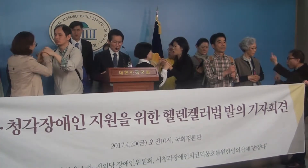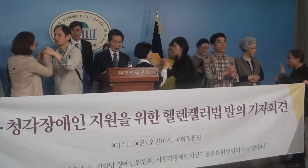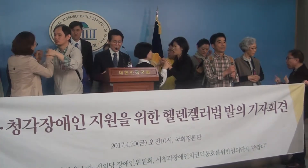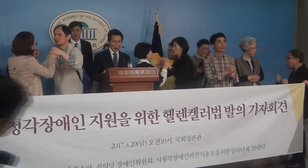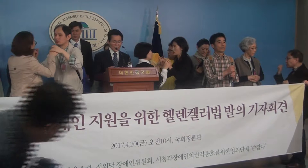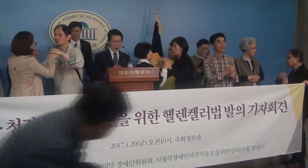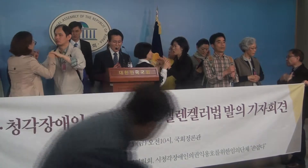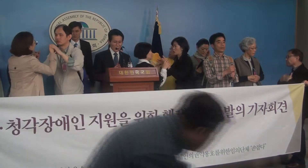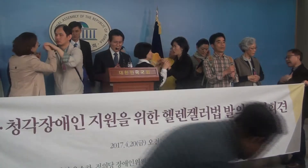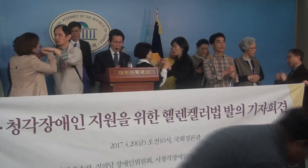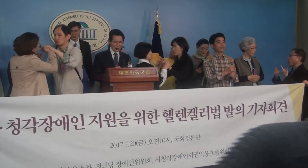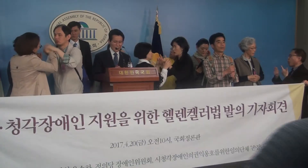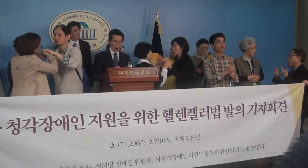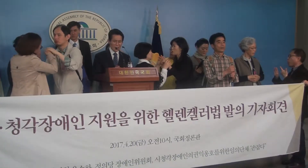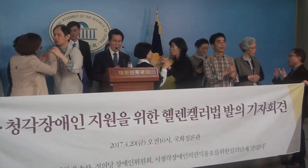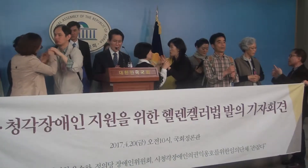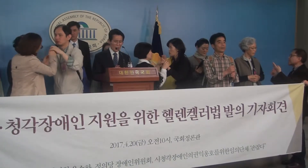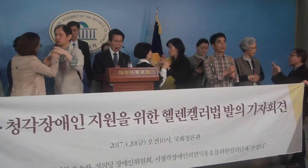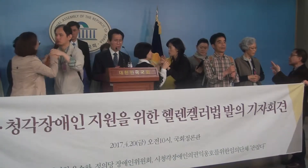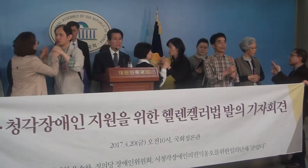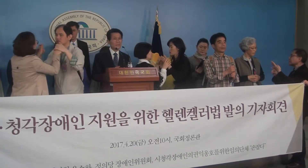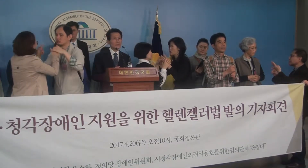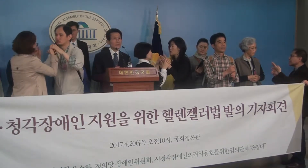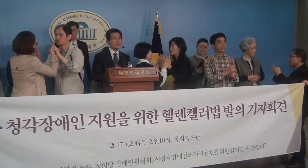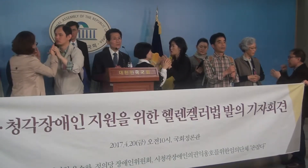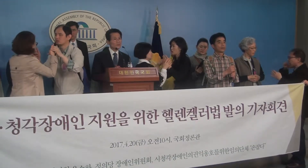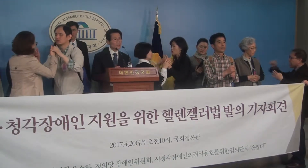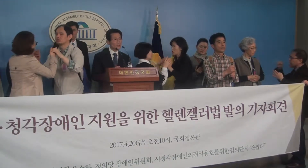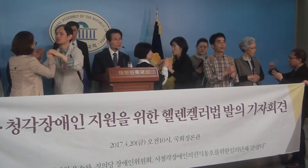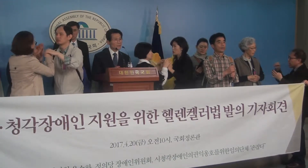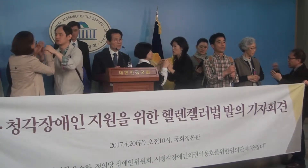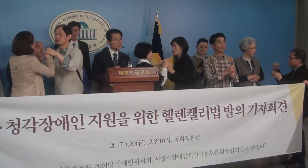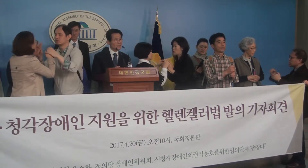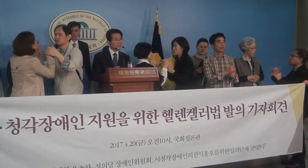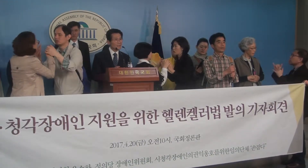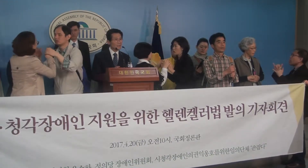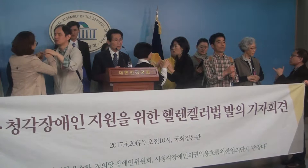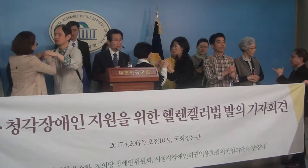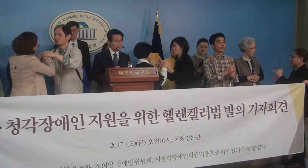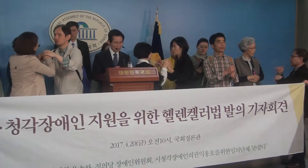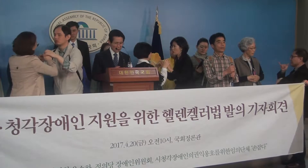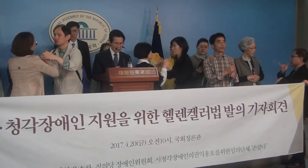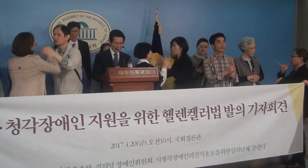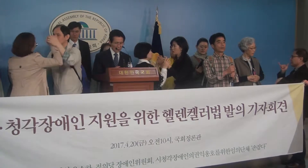아닙니다. 4월 20일은 장애인들이 거리에 나와 처절하게 투쟁해왔던 역사를